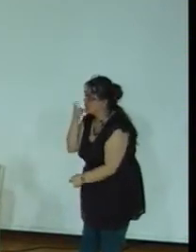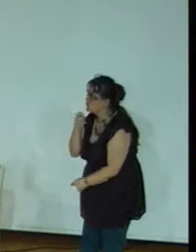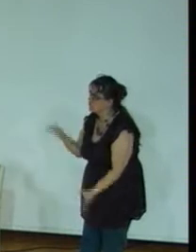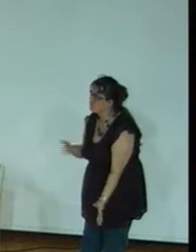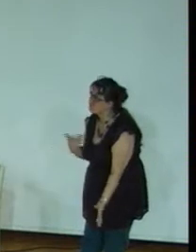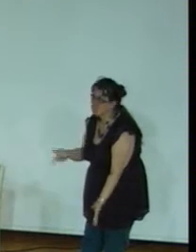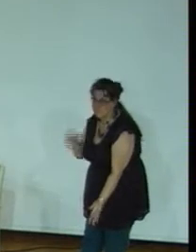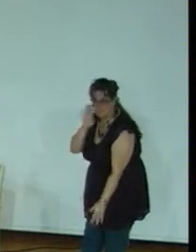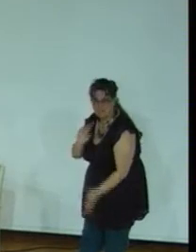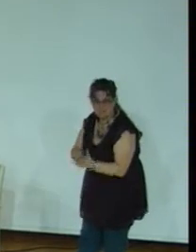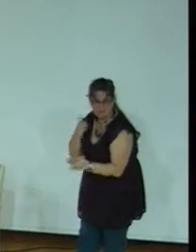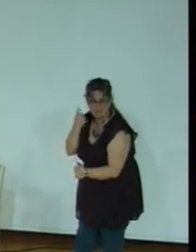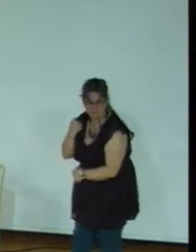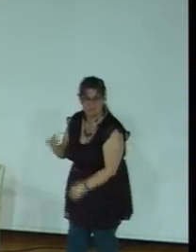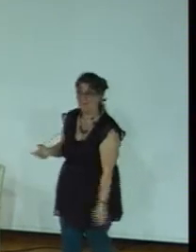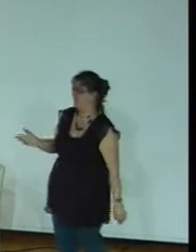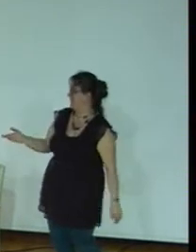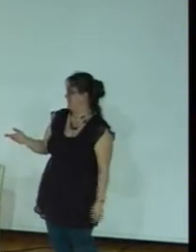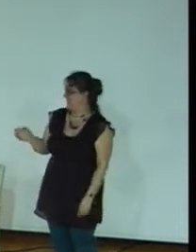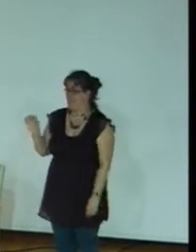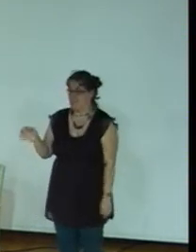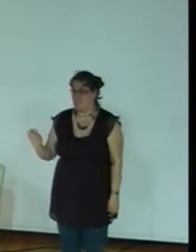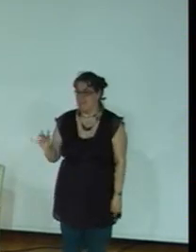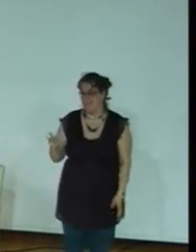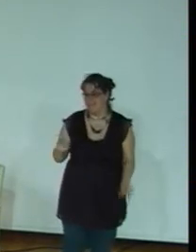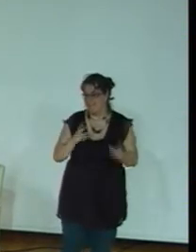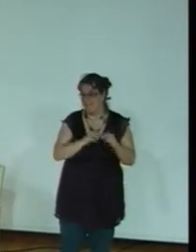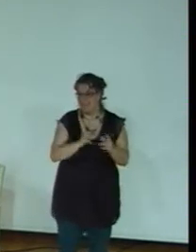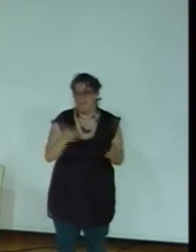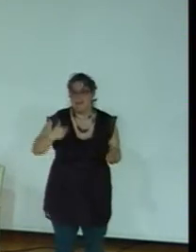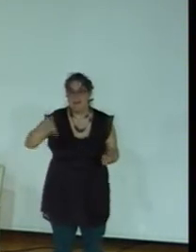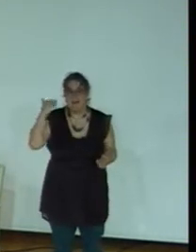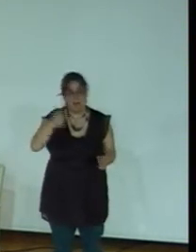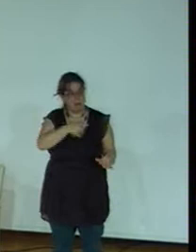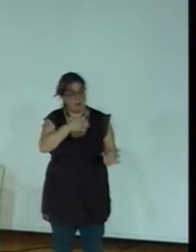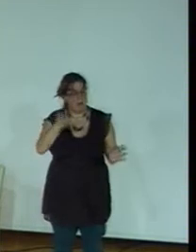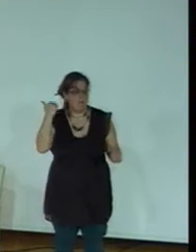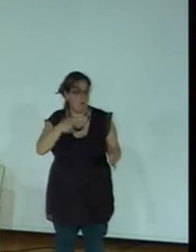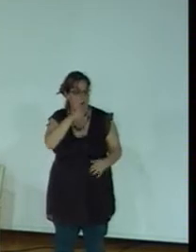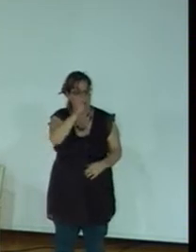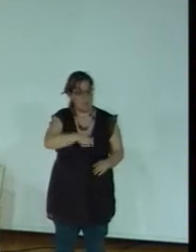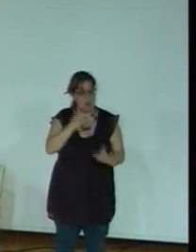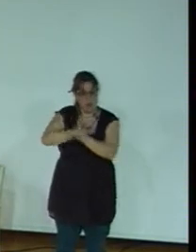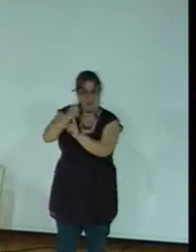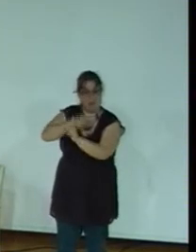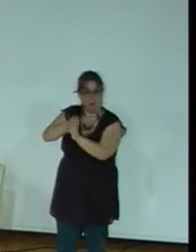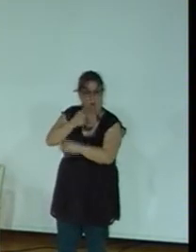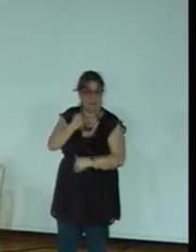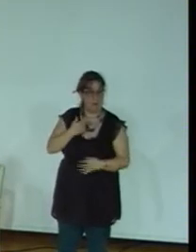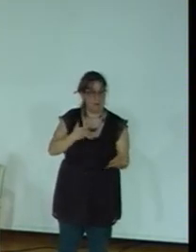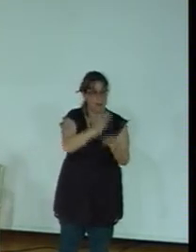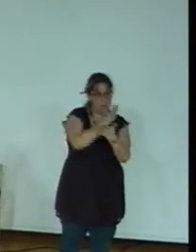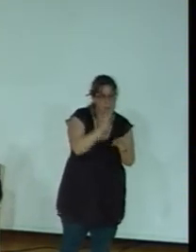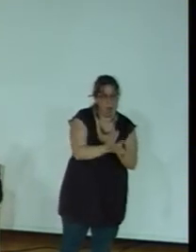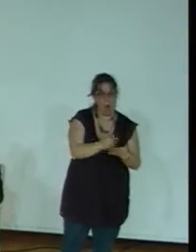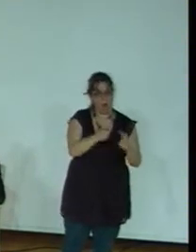Ce que je disais, c'est que justement, ceux qui ont été les principaux militants, c'est-à-dire les banques, les entreprises